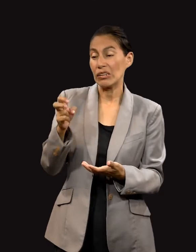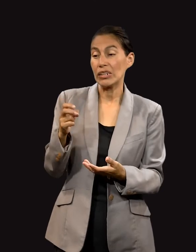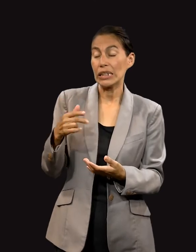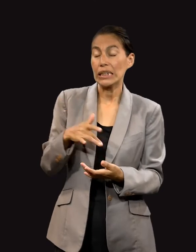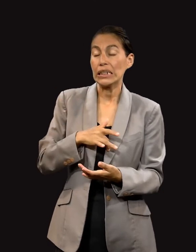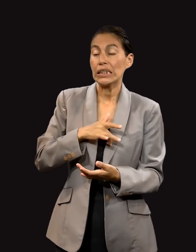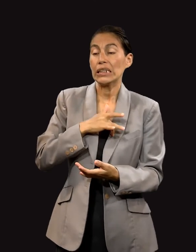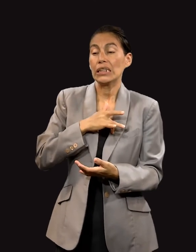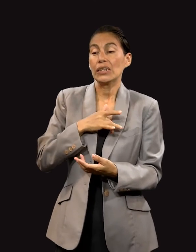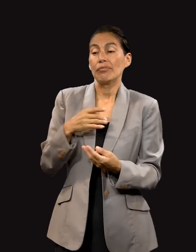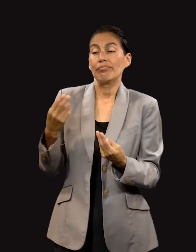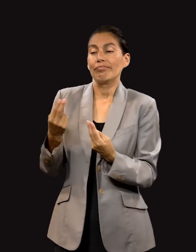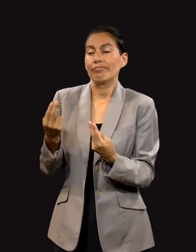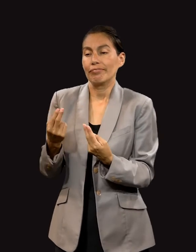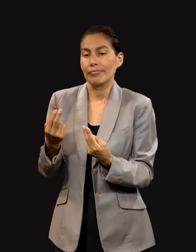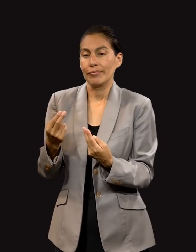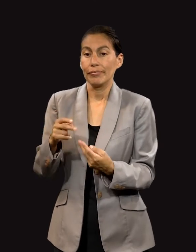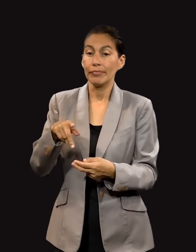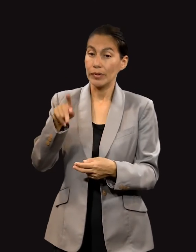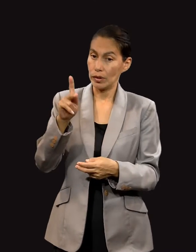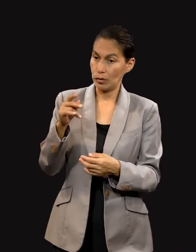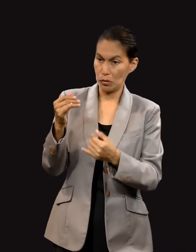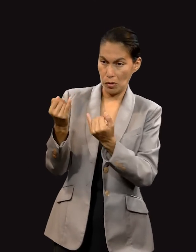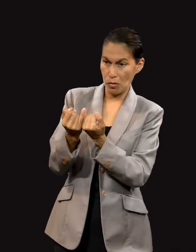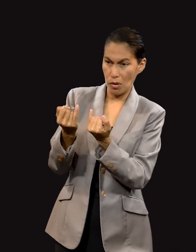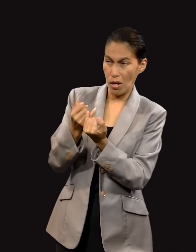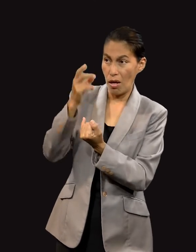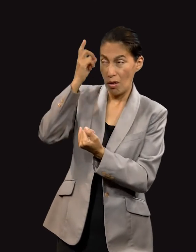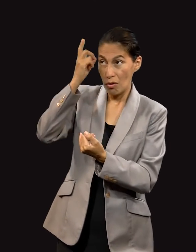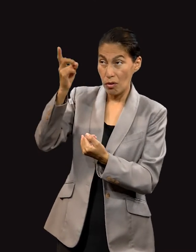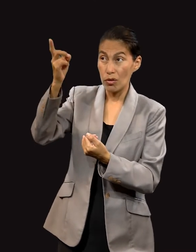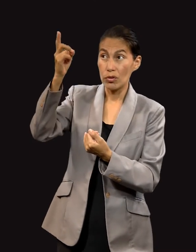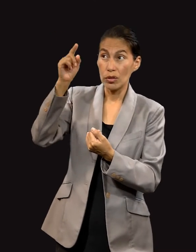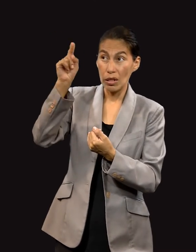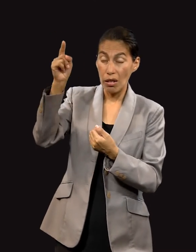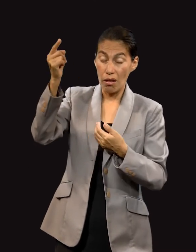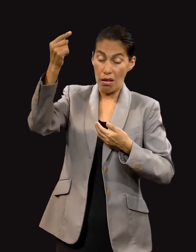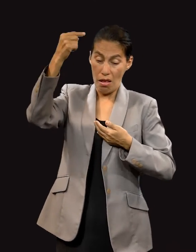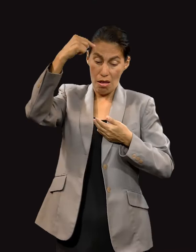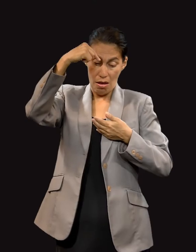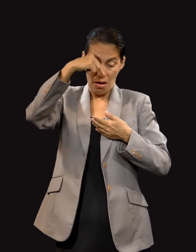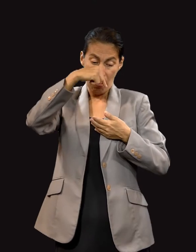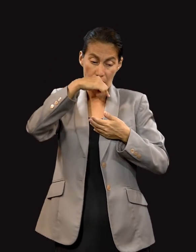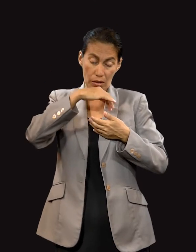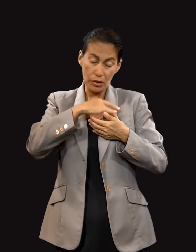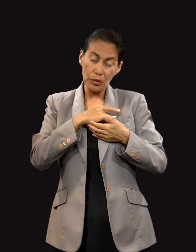había esa necesidad. Pero también Dios pone en nosotros